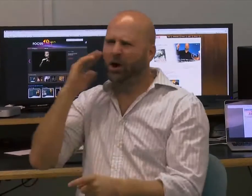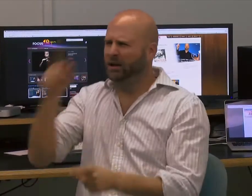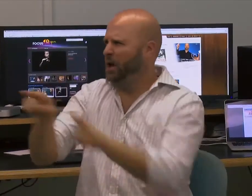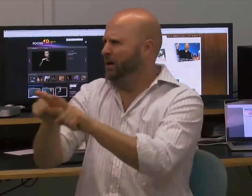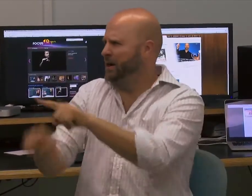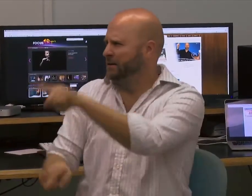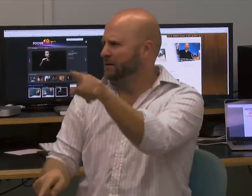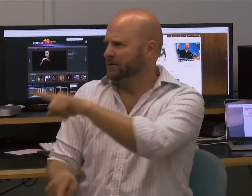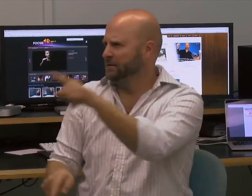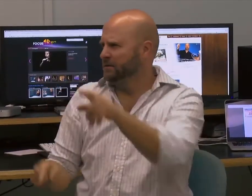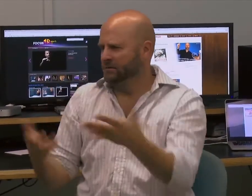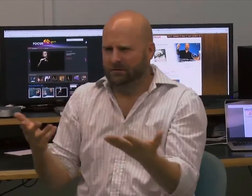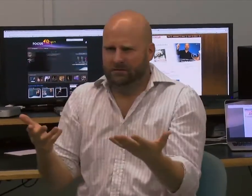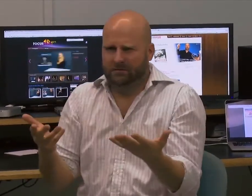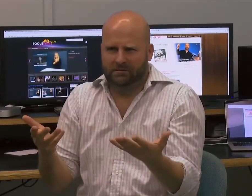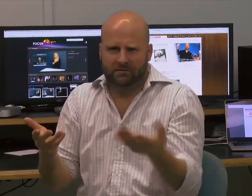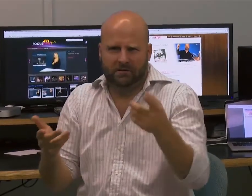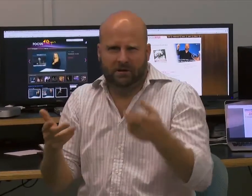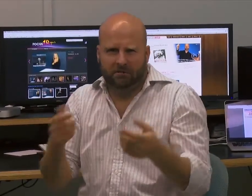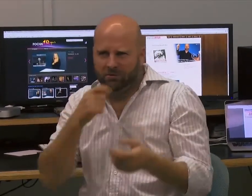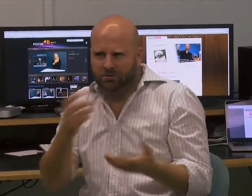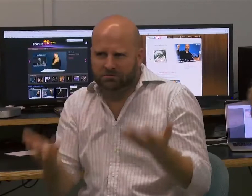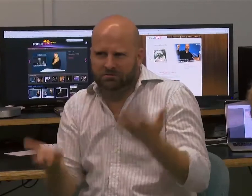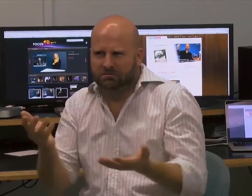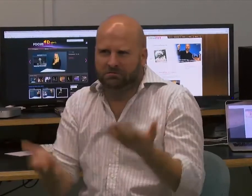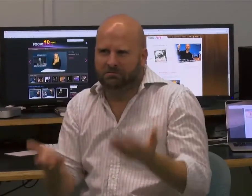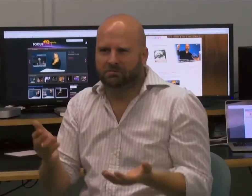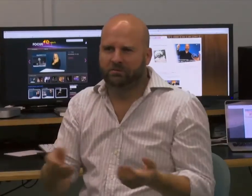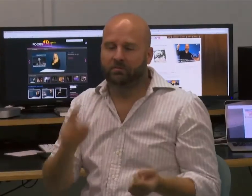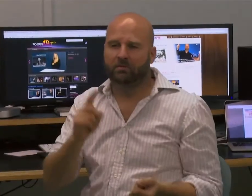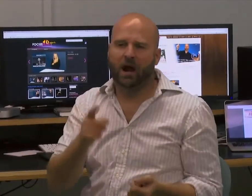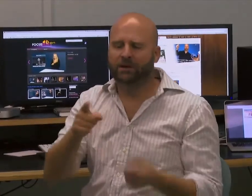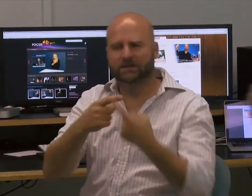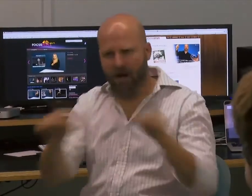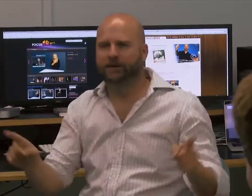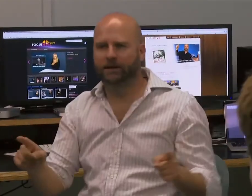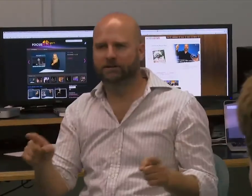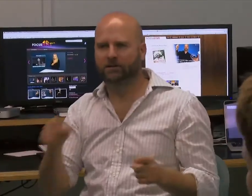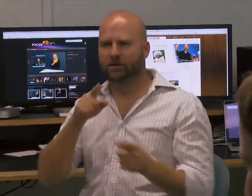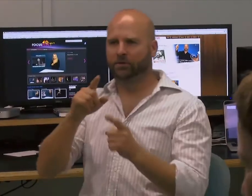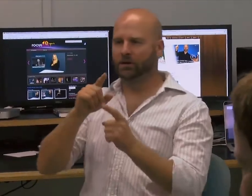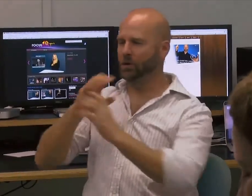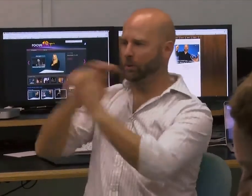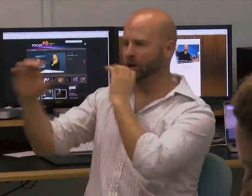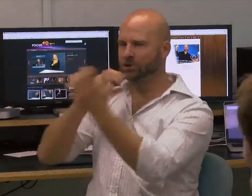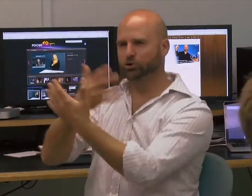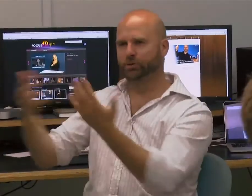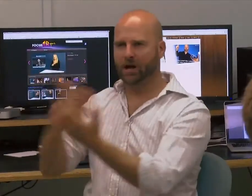Aber bei Hörung ist das, glaube ich, gleich, oder? Oder ist das, ja, auf jeden Fall, das ist was anderes.